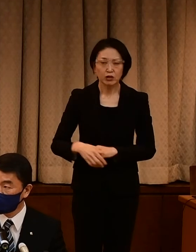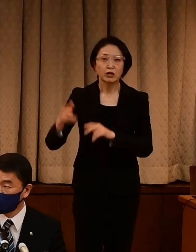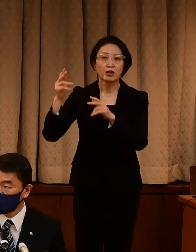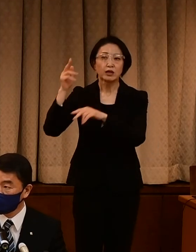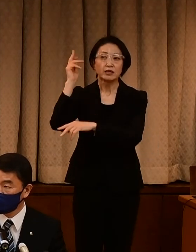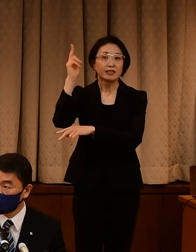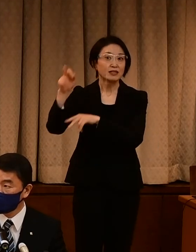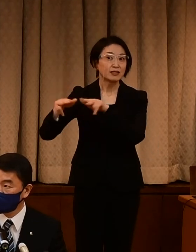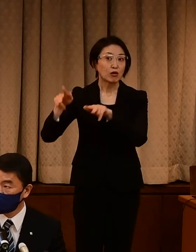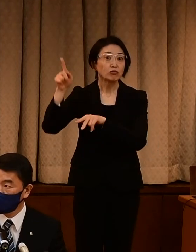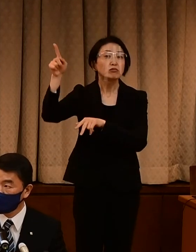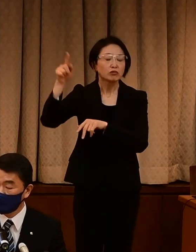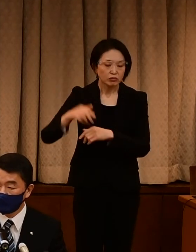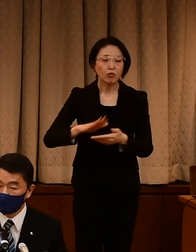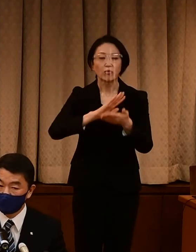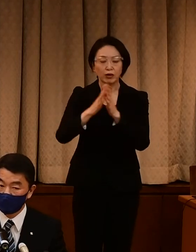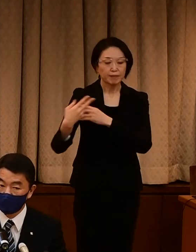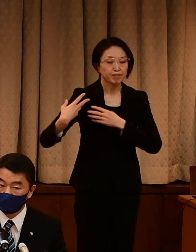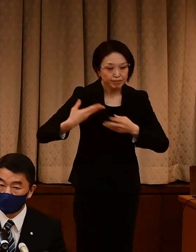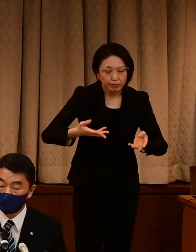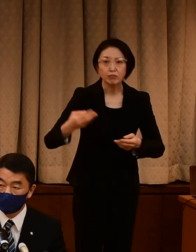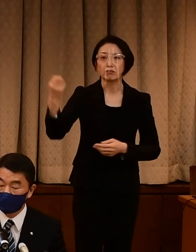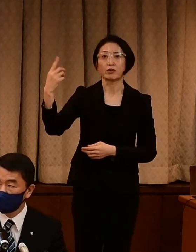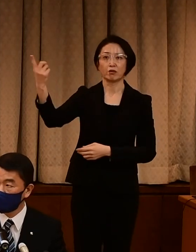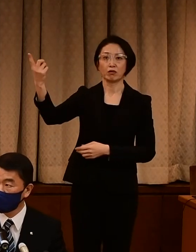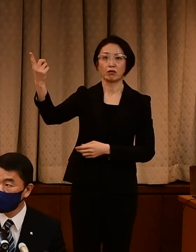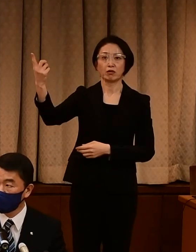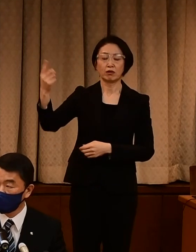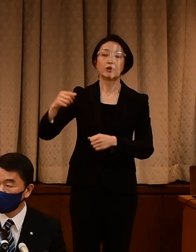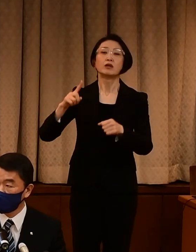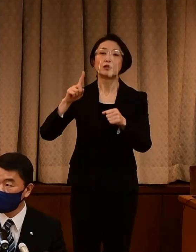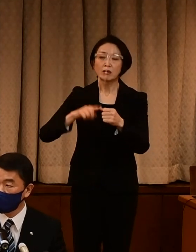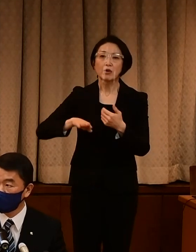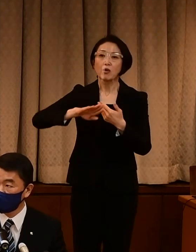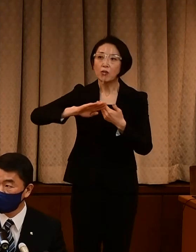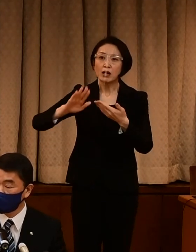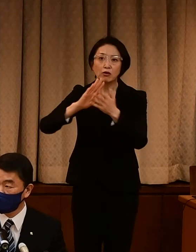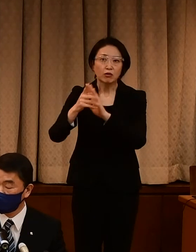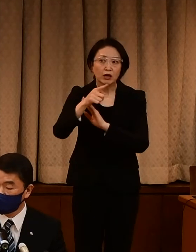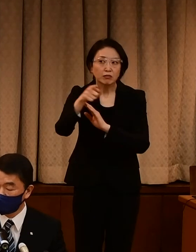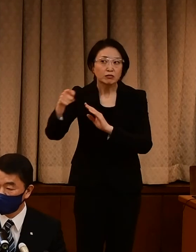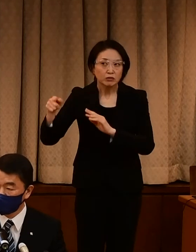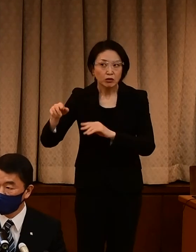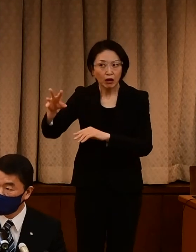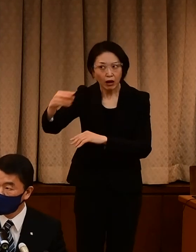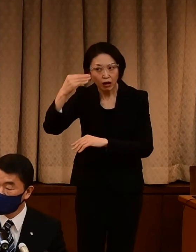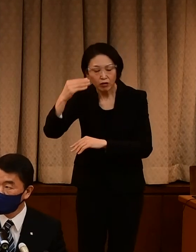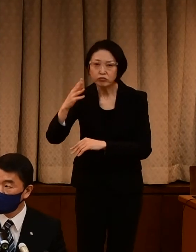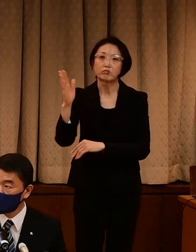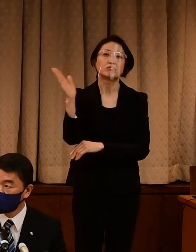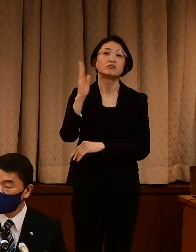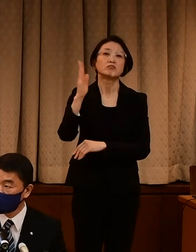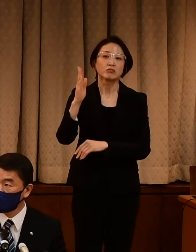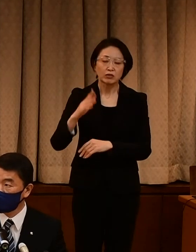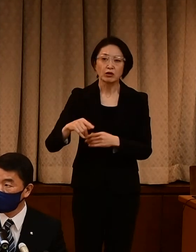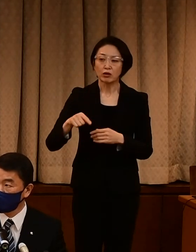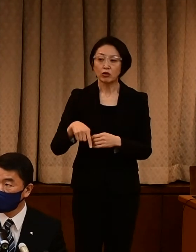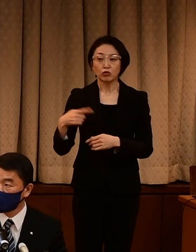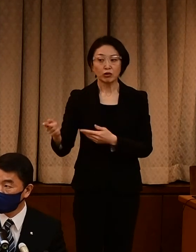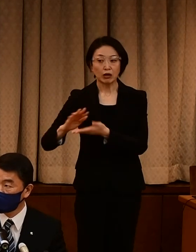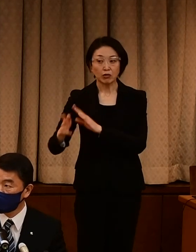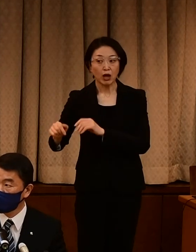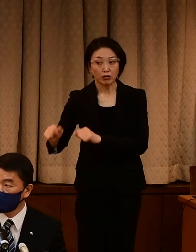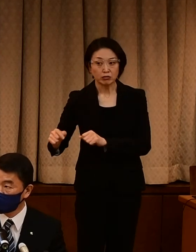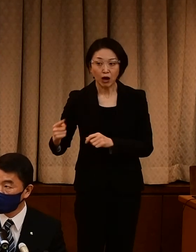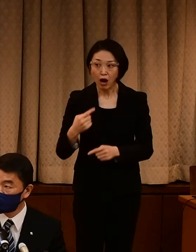断に任せるということでありますので、他の県に逃げないように必ずしも臨県に合わせなければならないということは